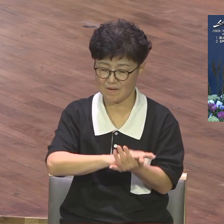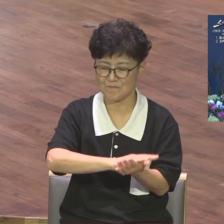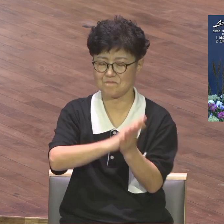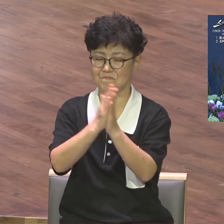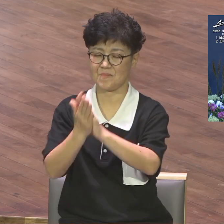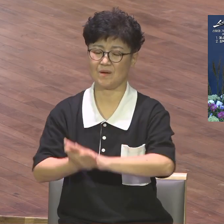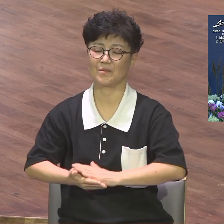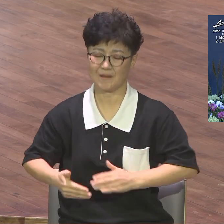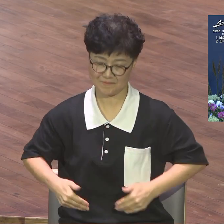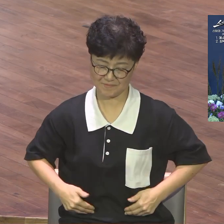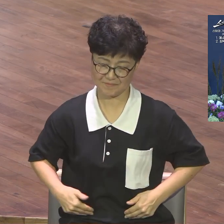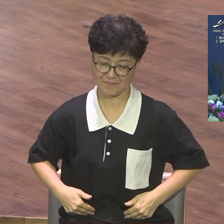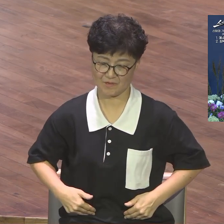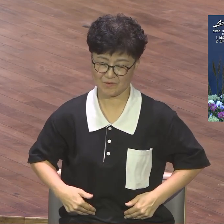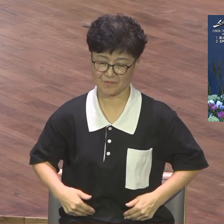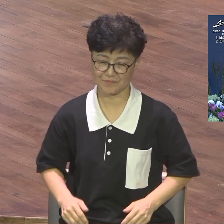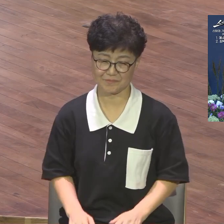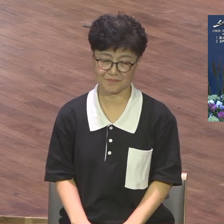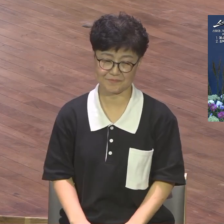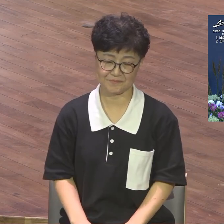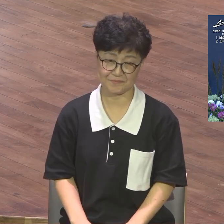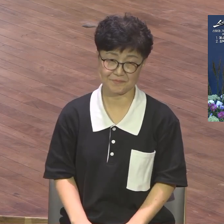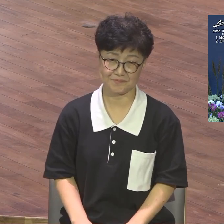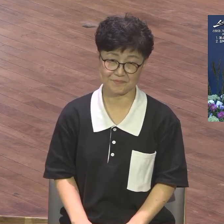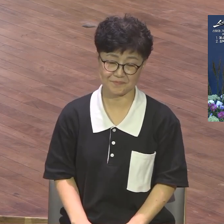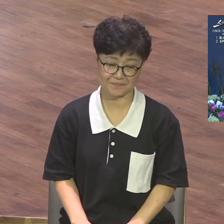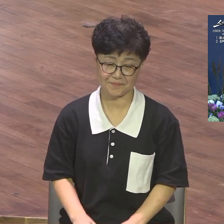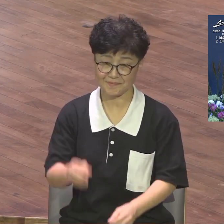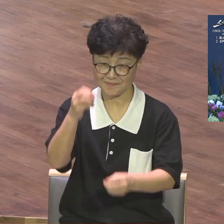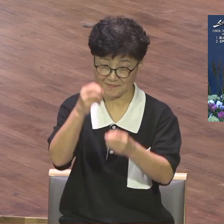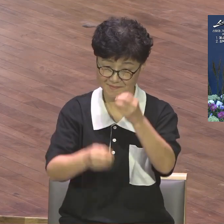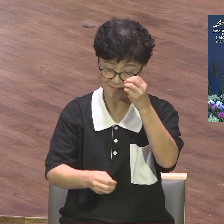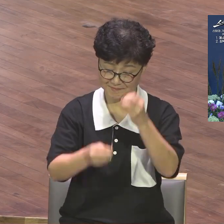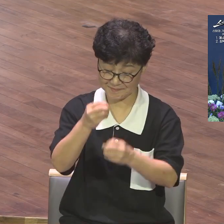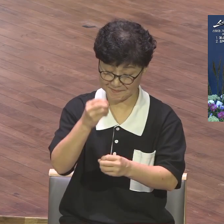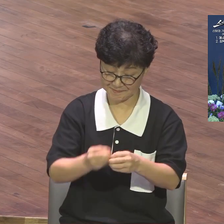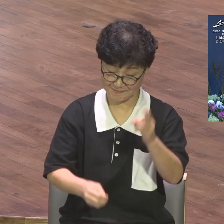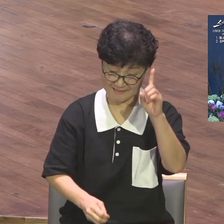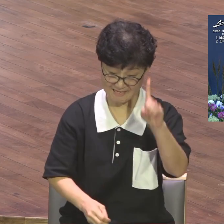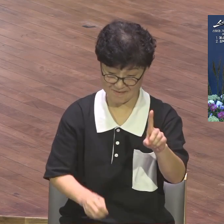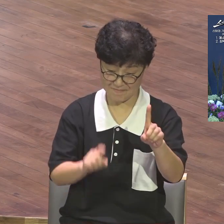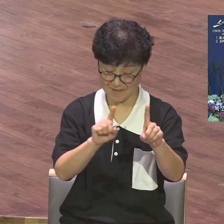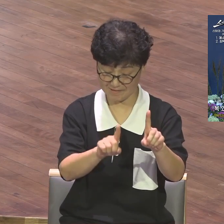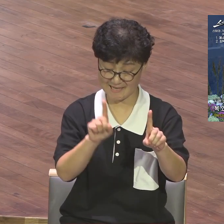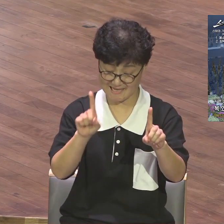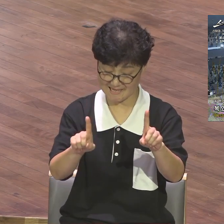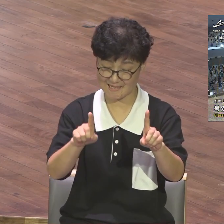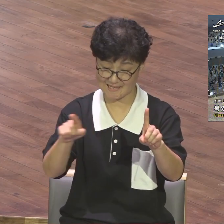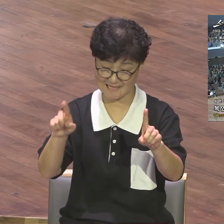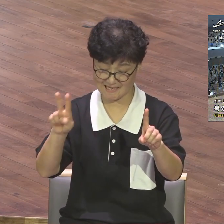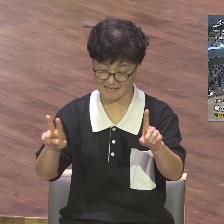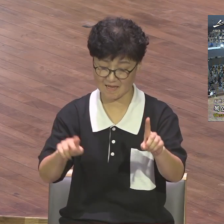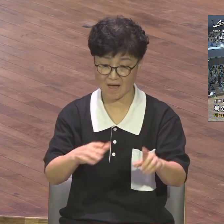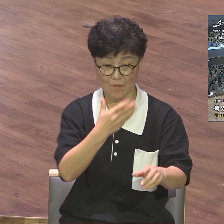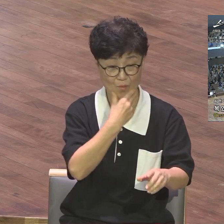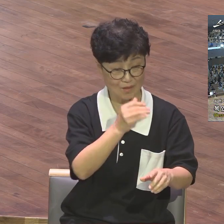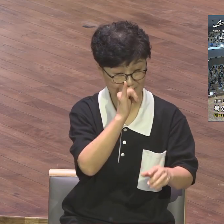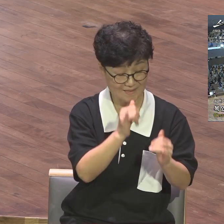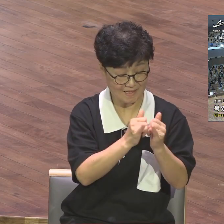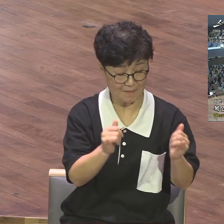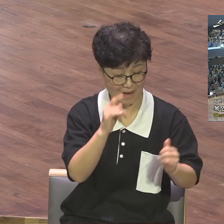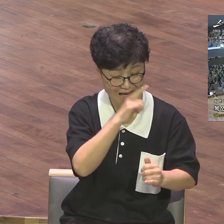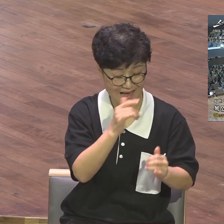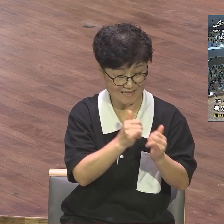반드시 따라오는 것입니다. 자, 시편 1편 1, 2절 말씀에 나와 있습니다. 복 있는 사람은 악인들의 길을 따르지